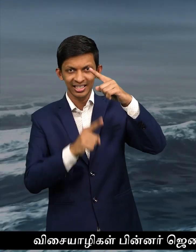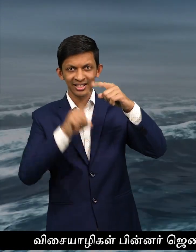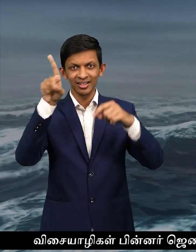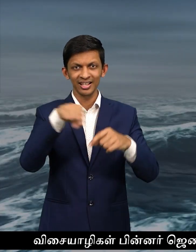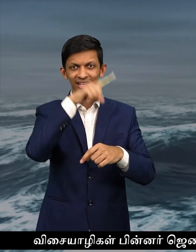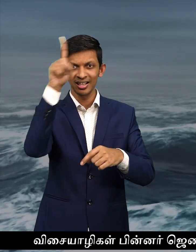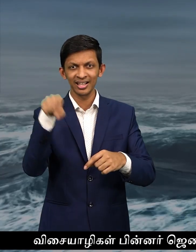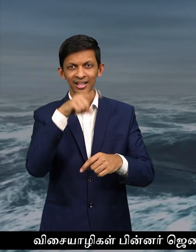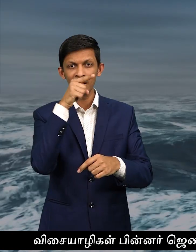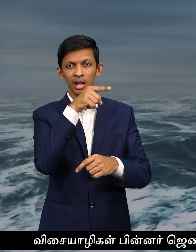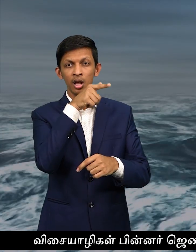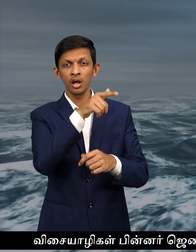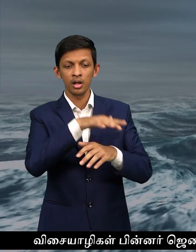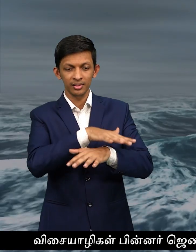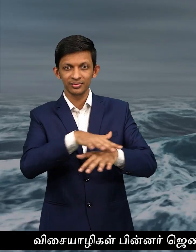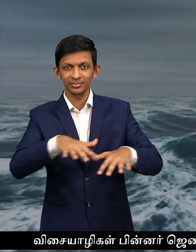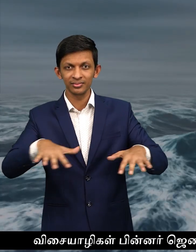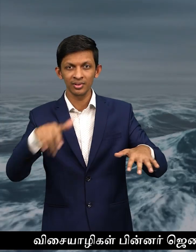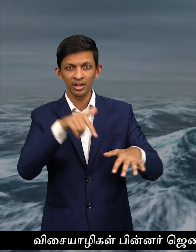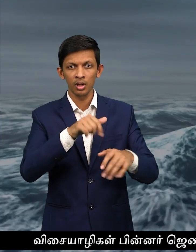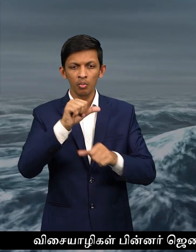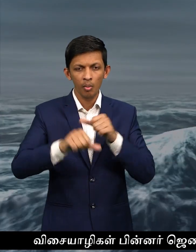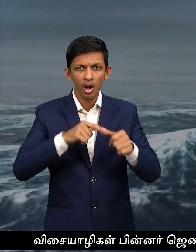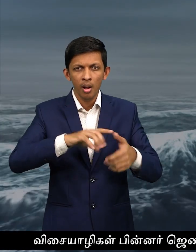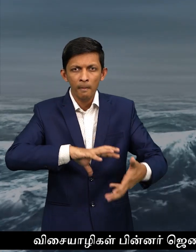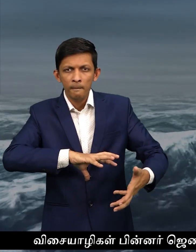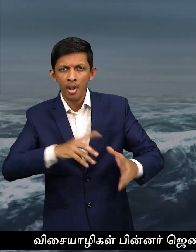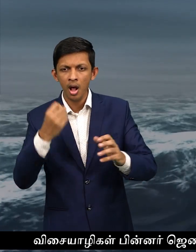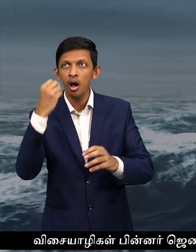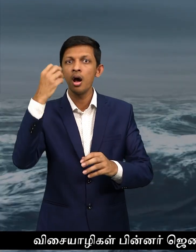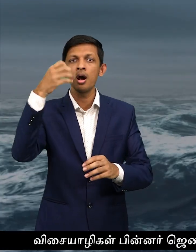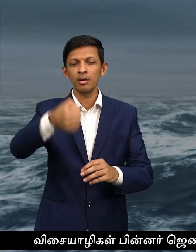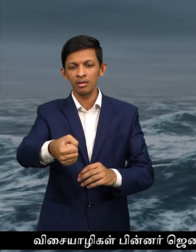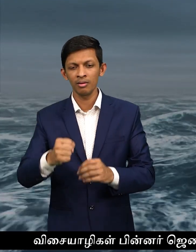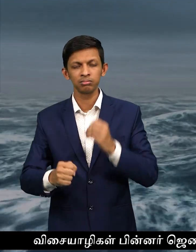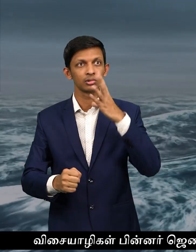விசையாழிகள் பின்னர் ஜெனரேட்டர்களை திருப்பி மின்சாரம் தயாரிக்கின்றன.